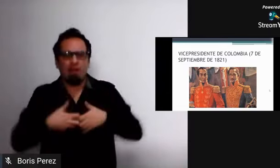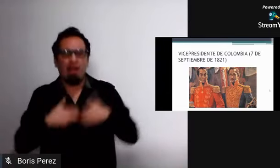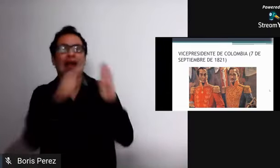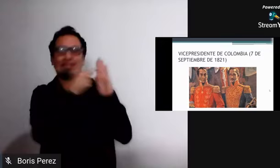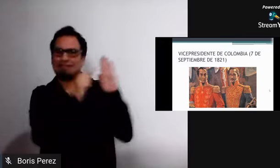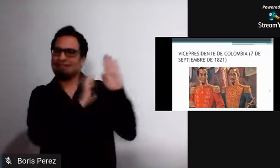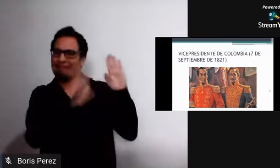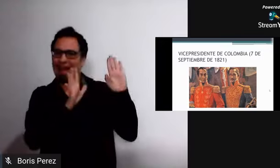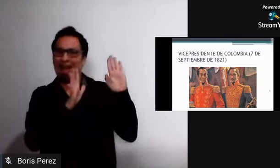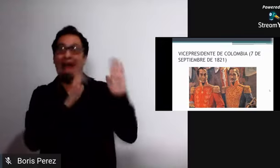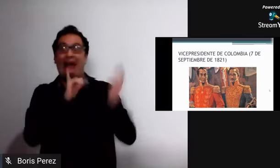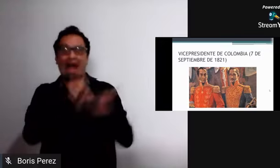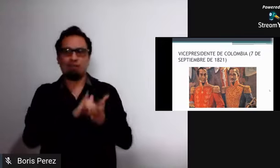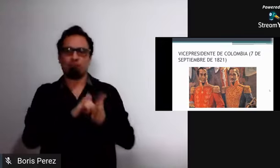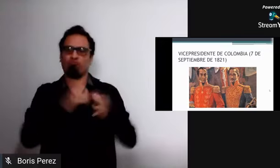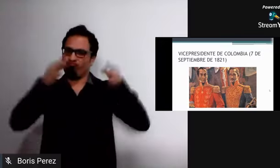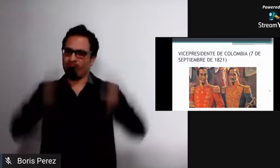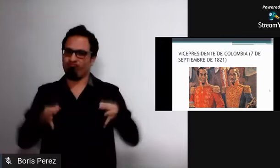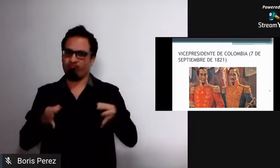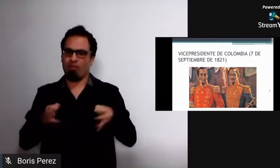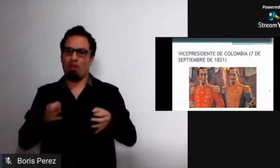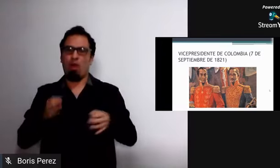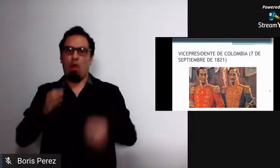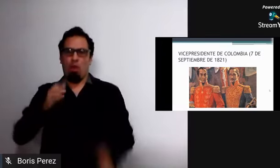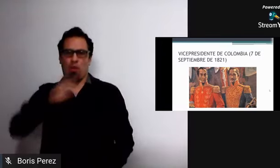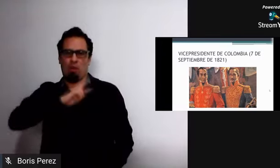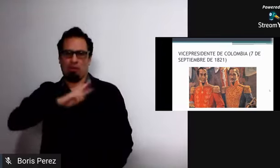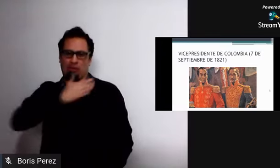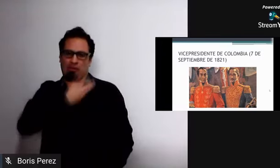en medio pues de todas esas situaciones.